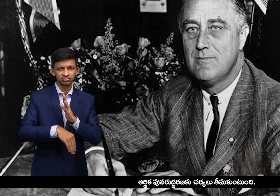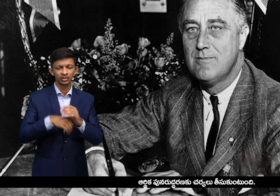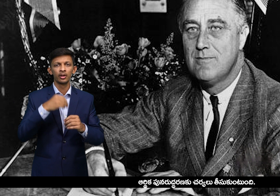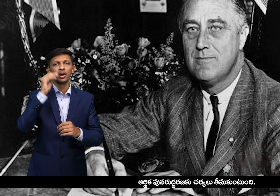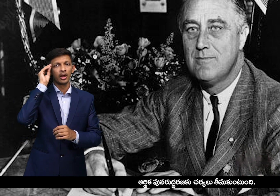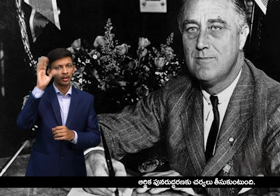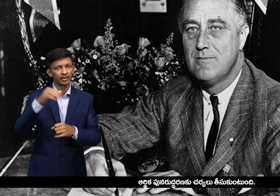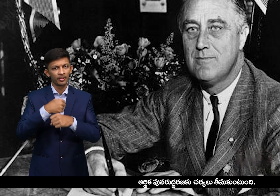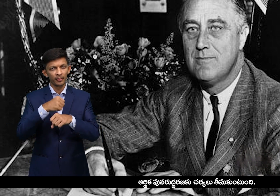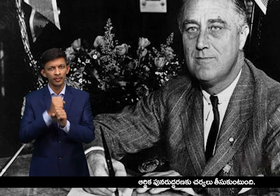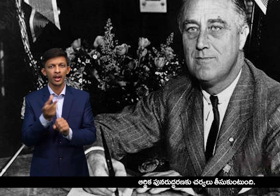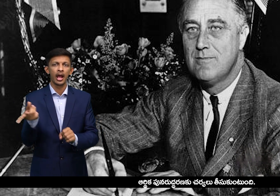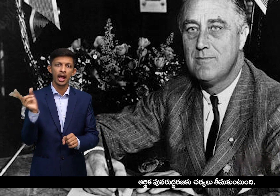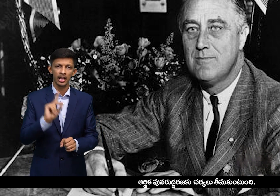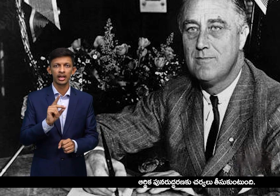చర్యలు తీసుకుంటుంది.